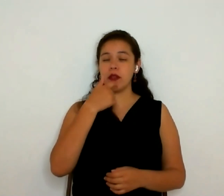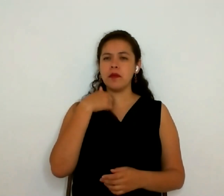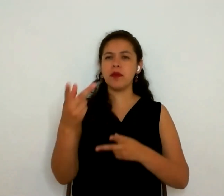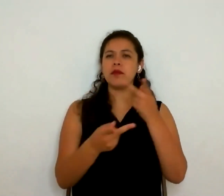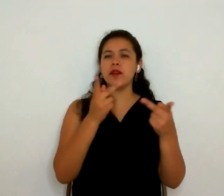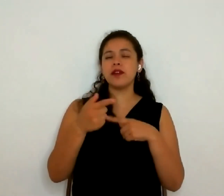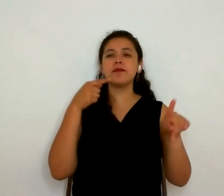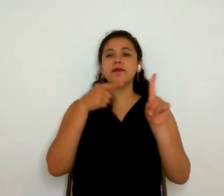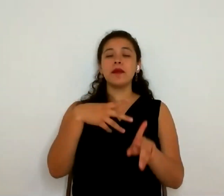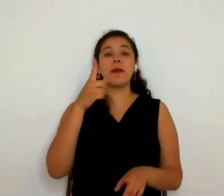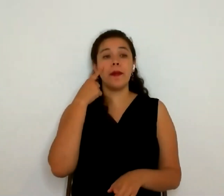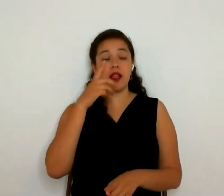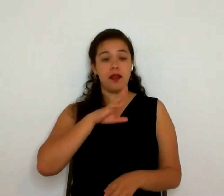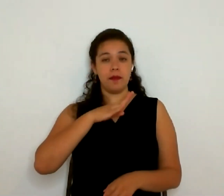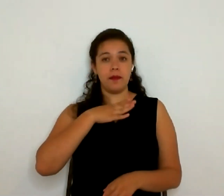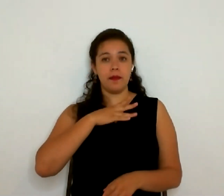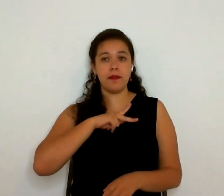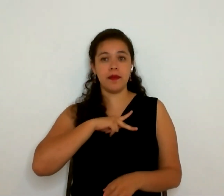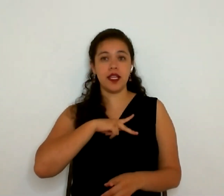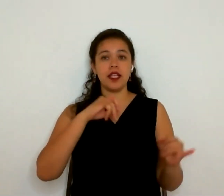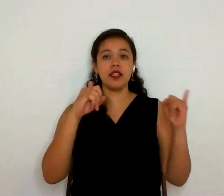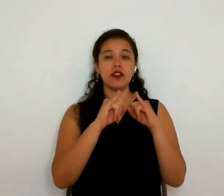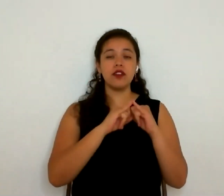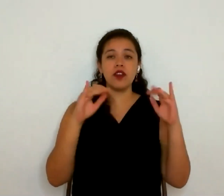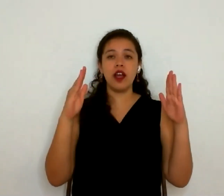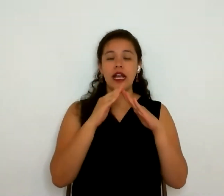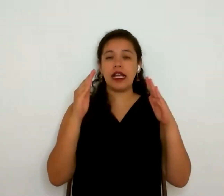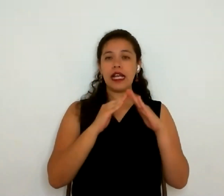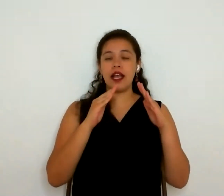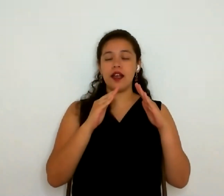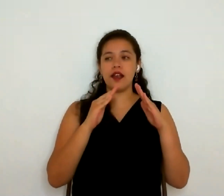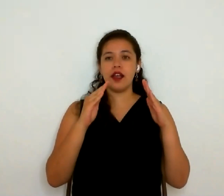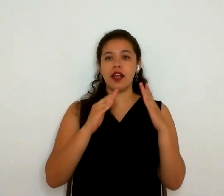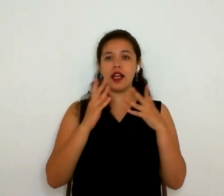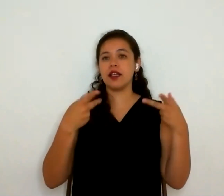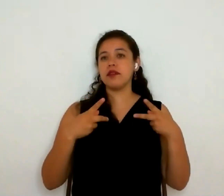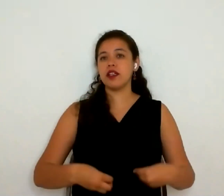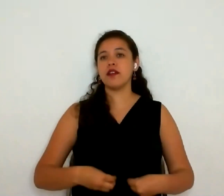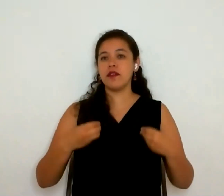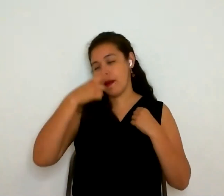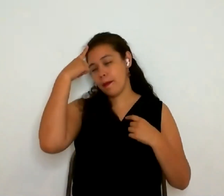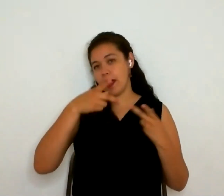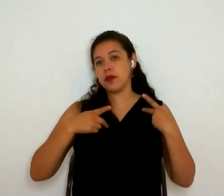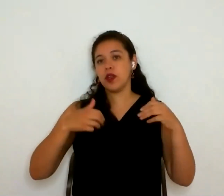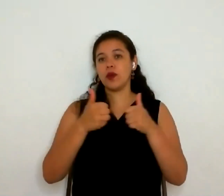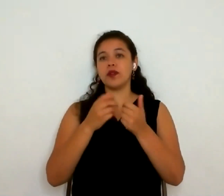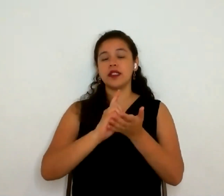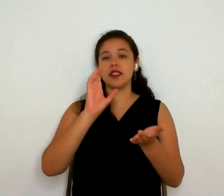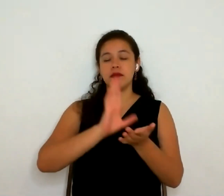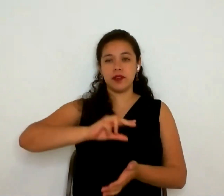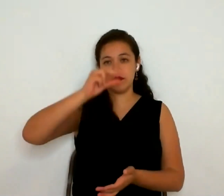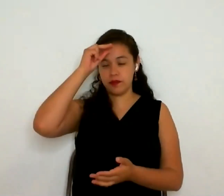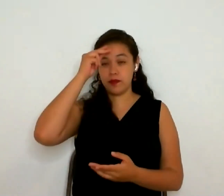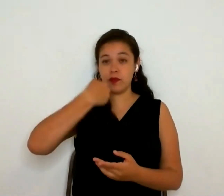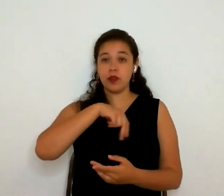esta mi institución es una casa hogar para personas con discapacidad intelectual nosotros por el momento no